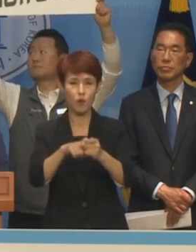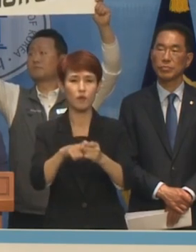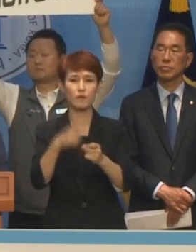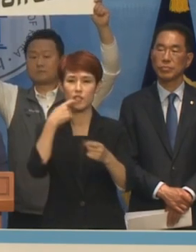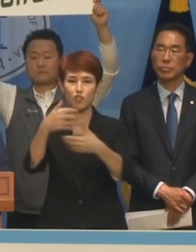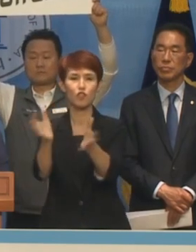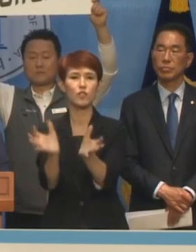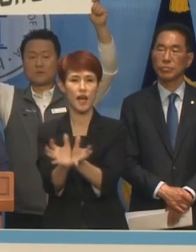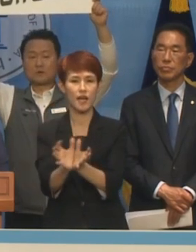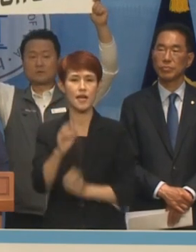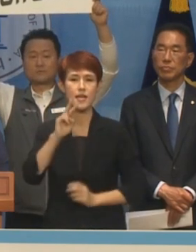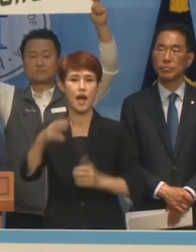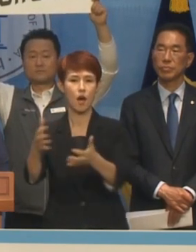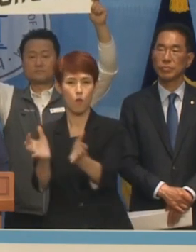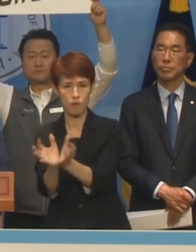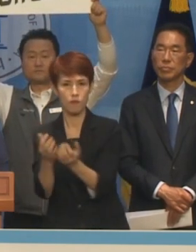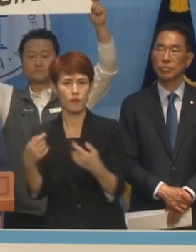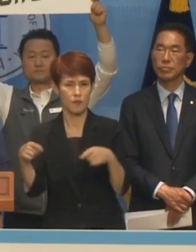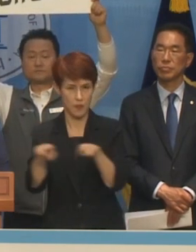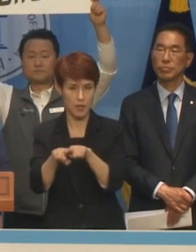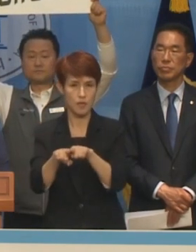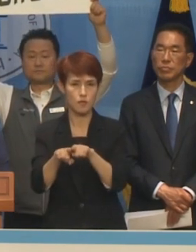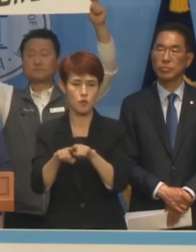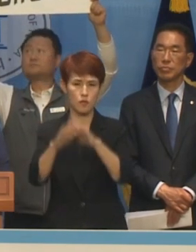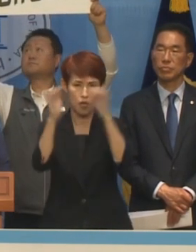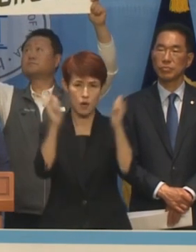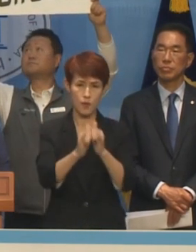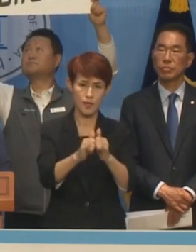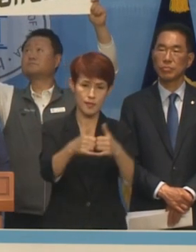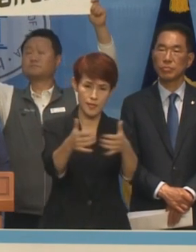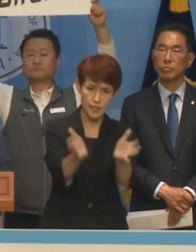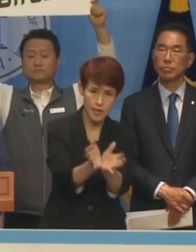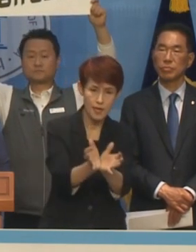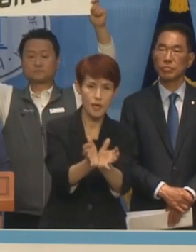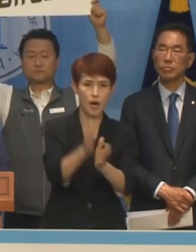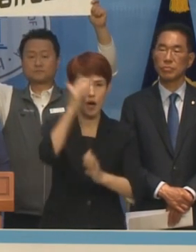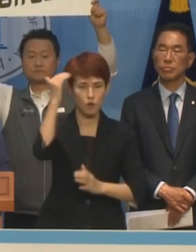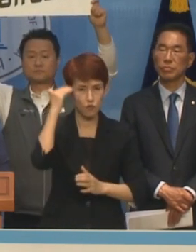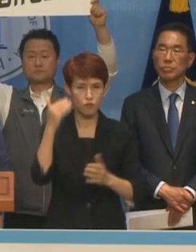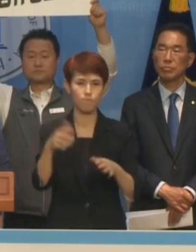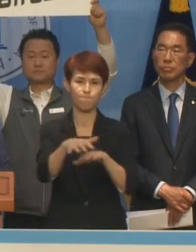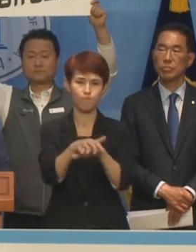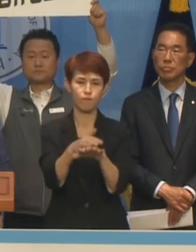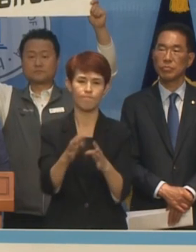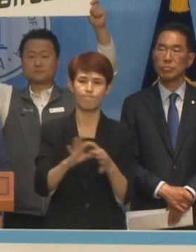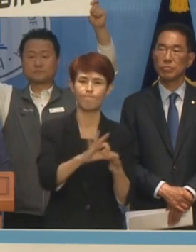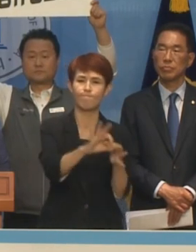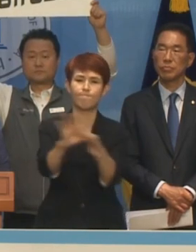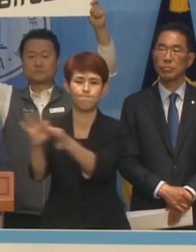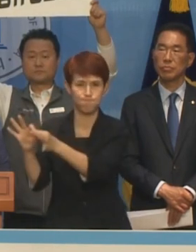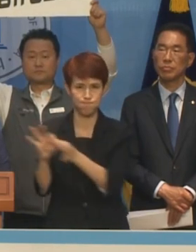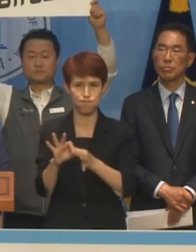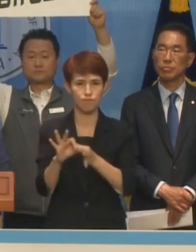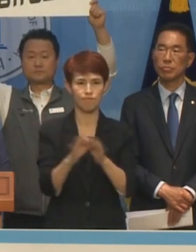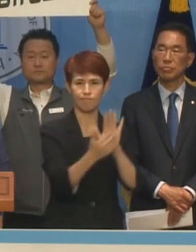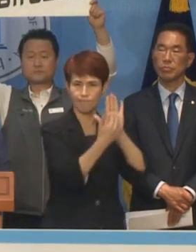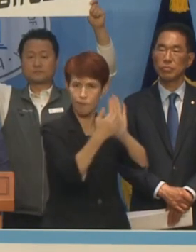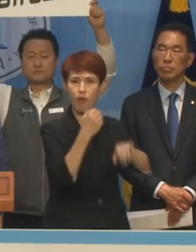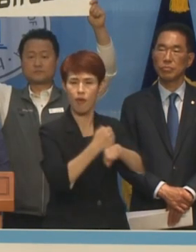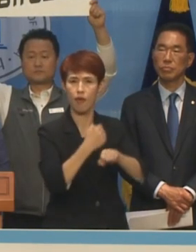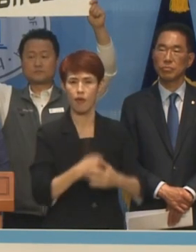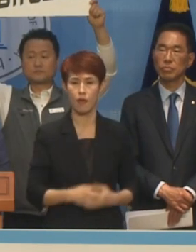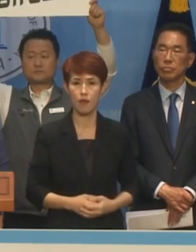더불어민주당이 야권과 그리고 각 사회단체 그리고 한국노총과 연대해서 저지할